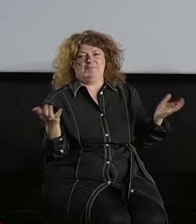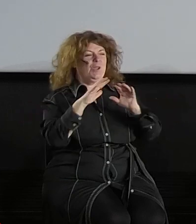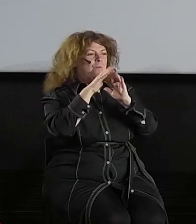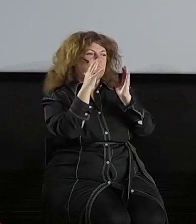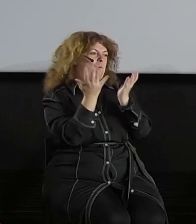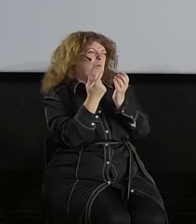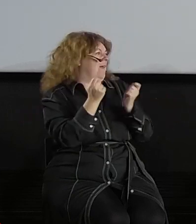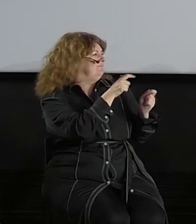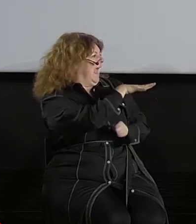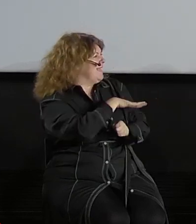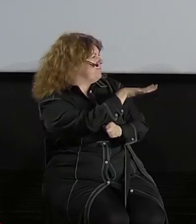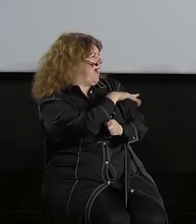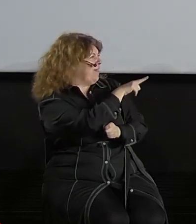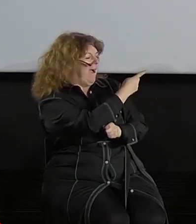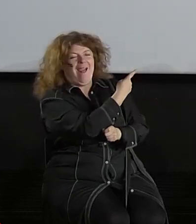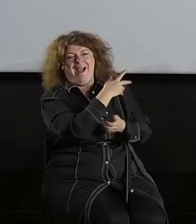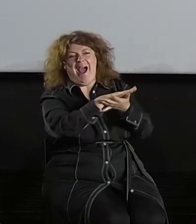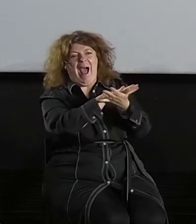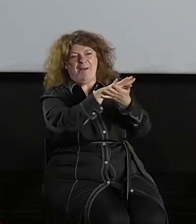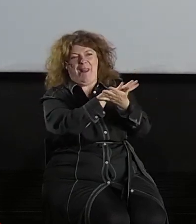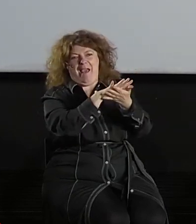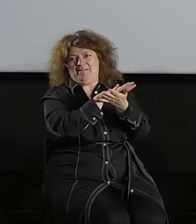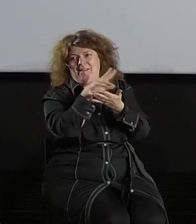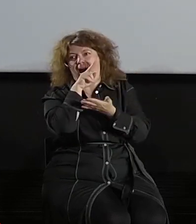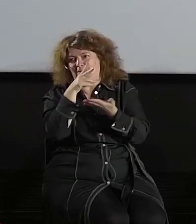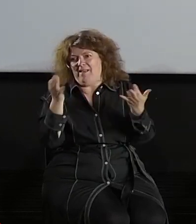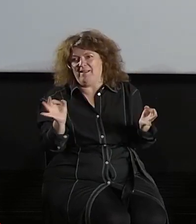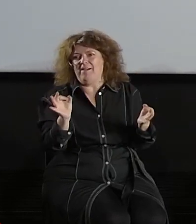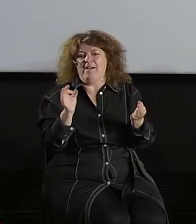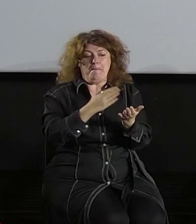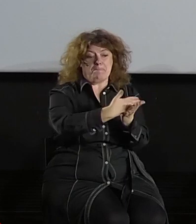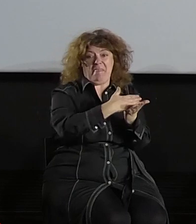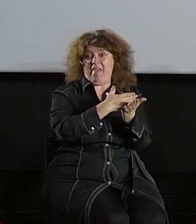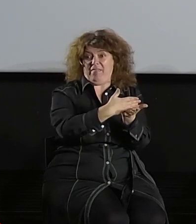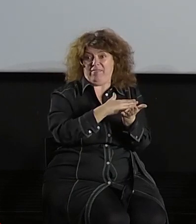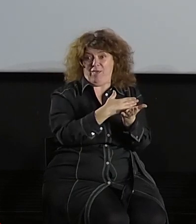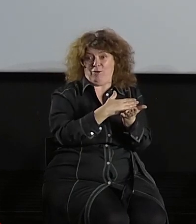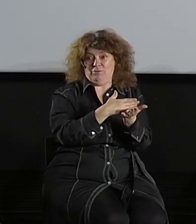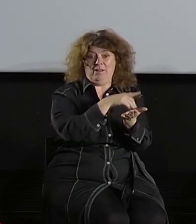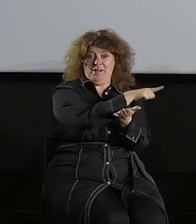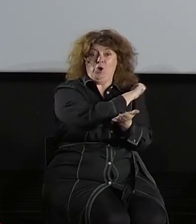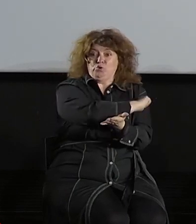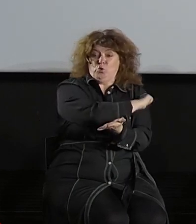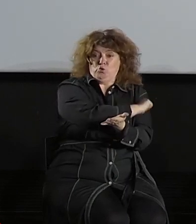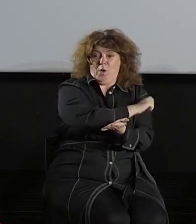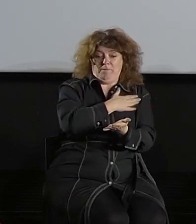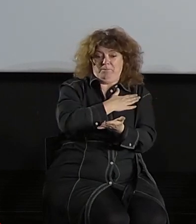este espacio para también hablar de lo que supone la mediación que hace chusa desde su labor como